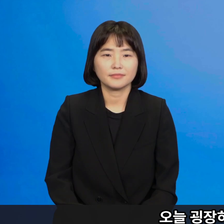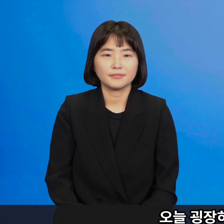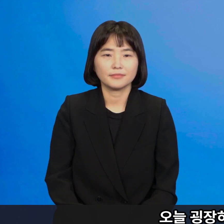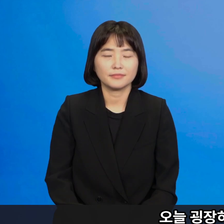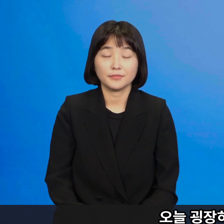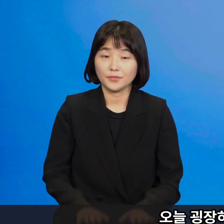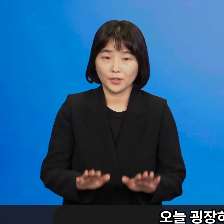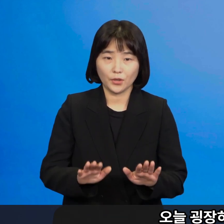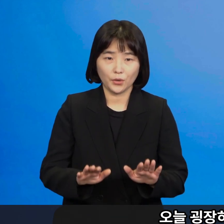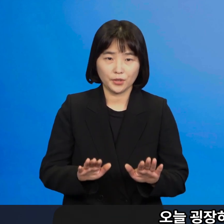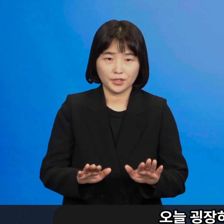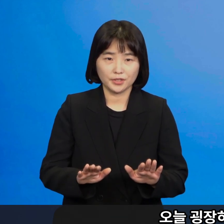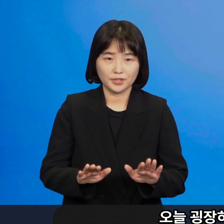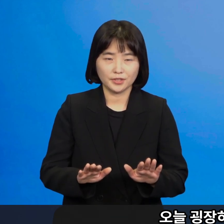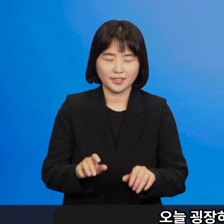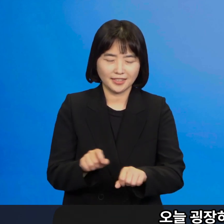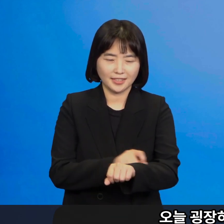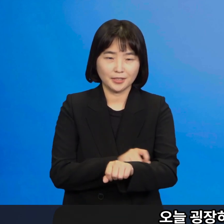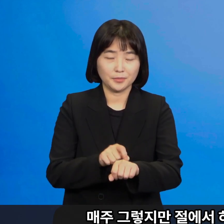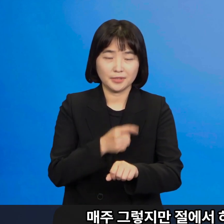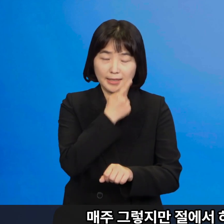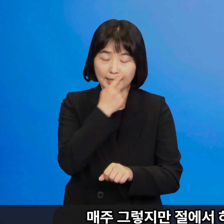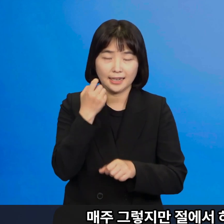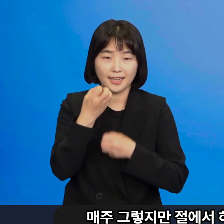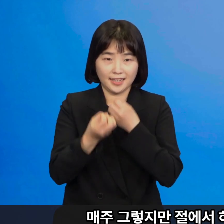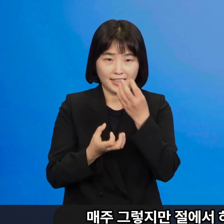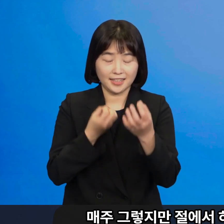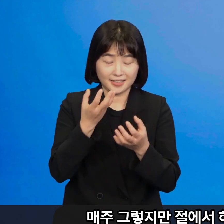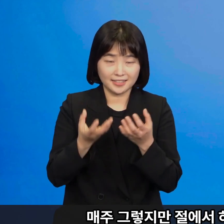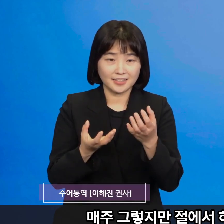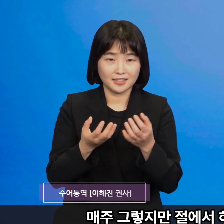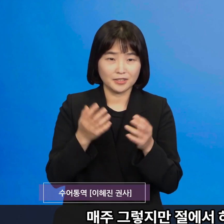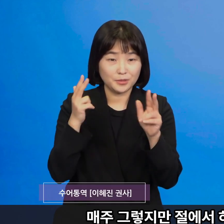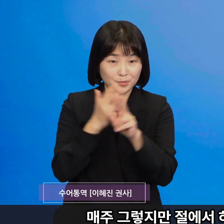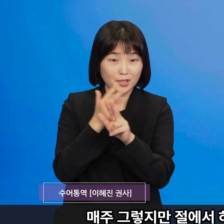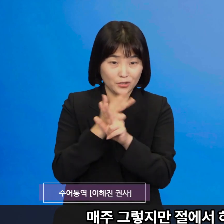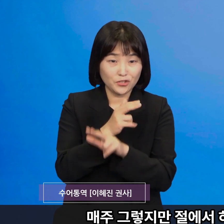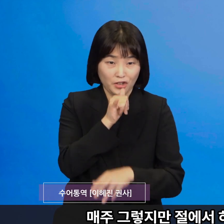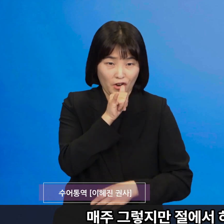네, 오늘 굉장히 특별한 간증, 매주 그렇지만